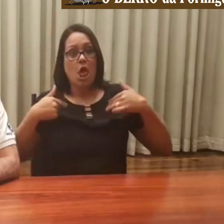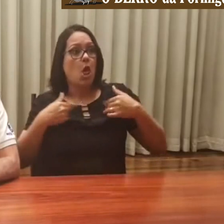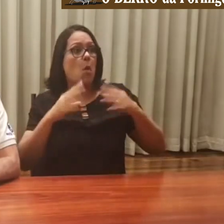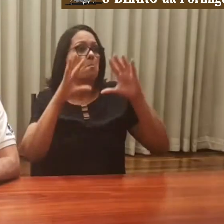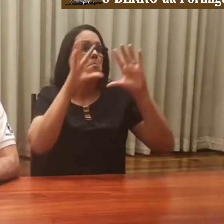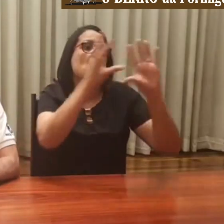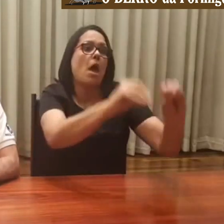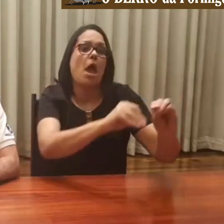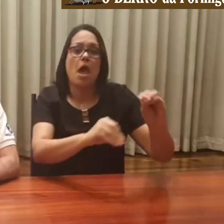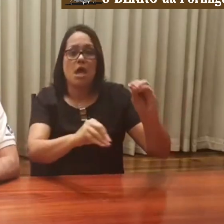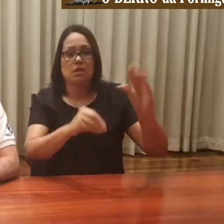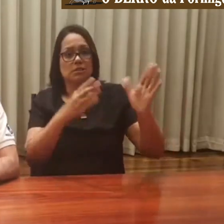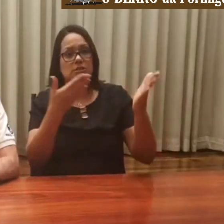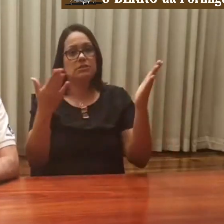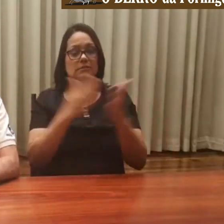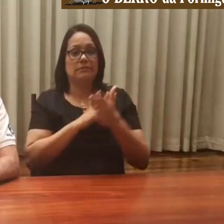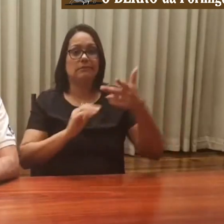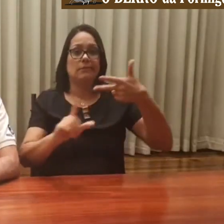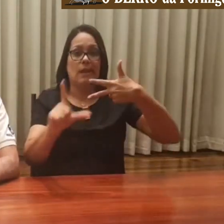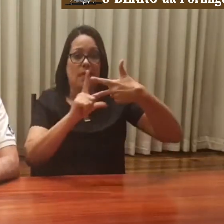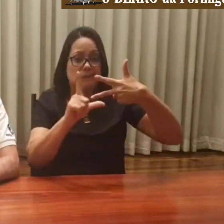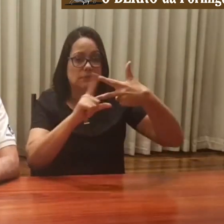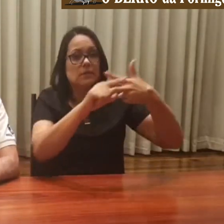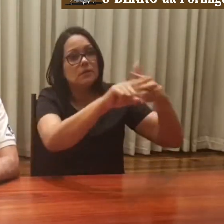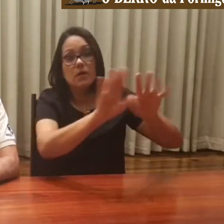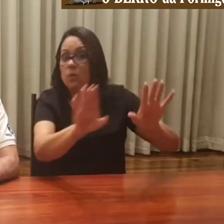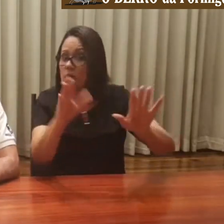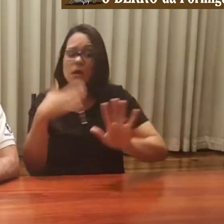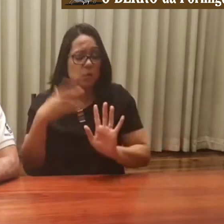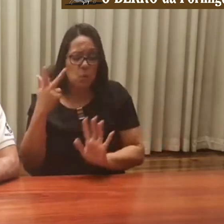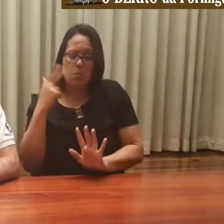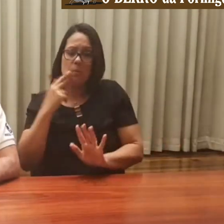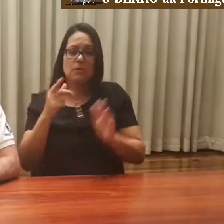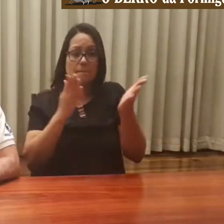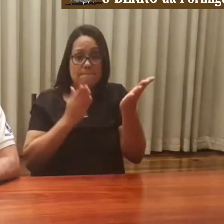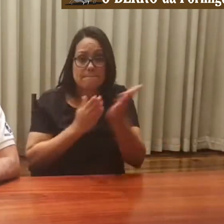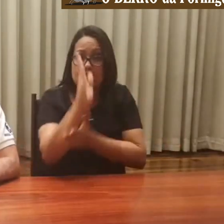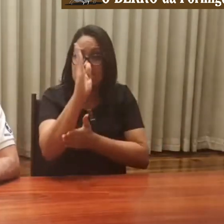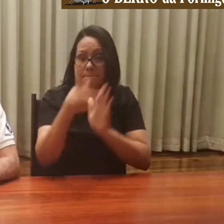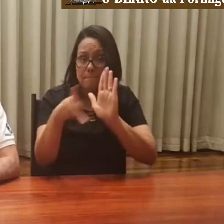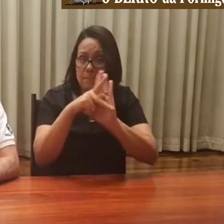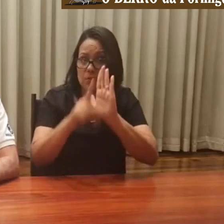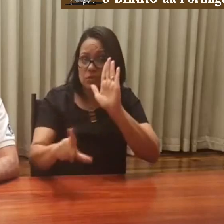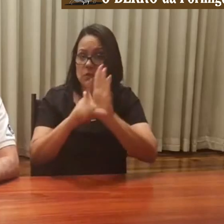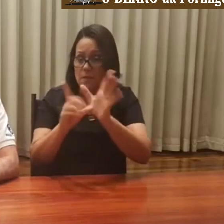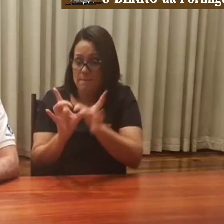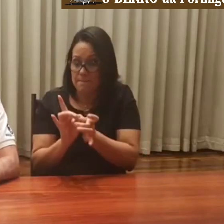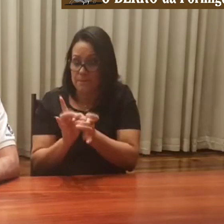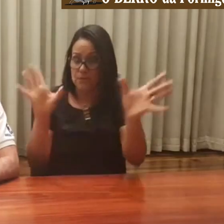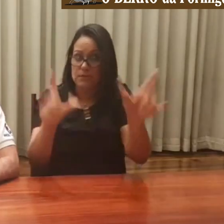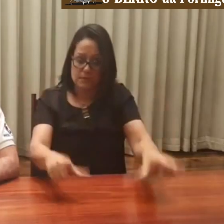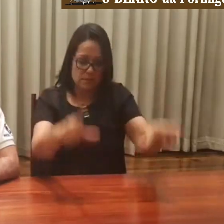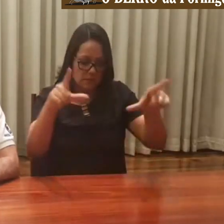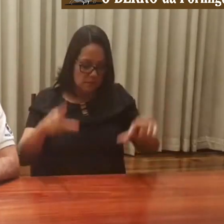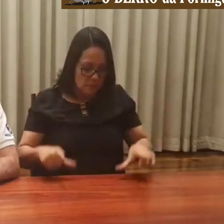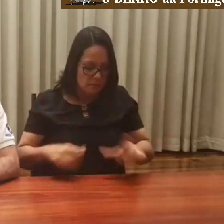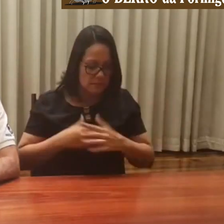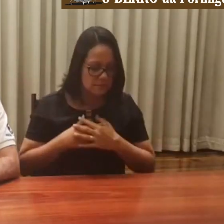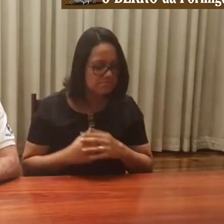lá no Legislativo, deixo claro que é comum quando se aprova um projeto de lei lá na Câmara, no Senado, e vem para a minha mesa, é